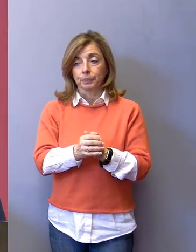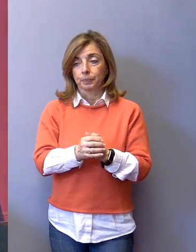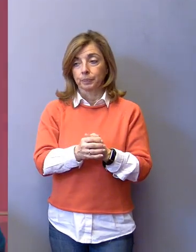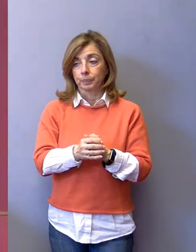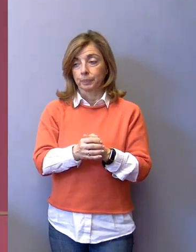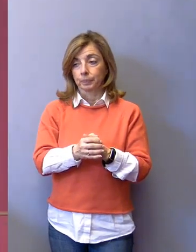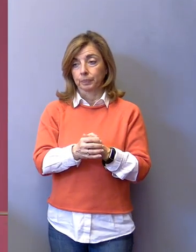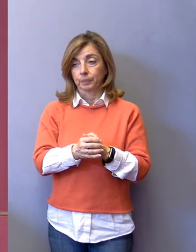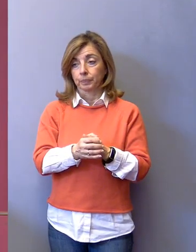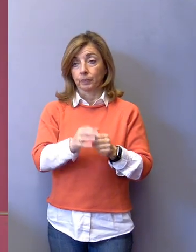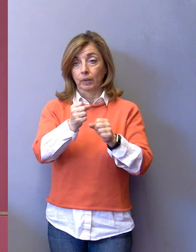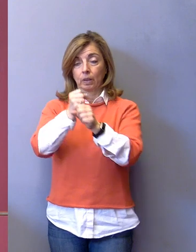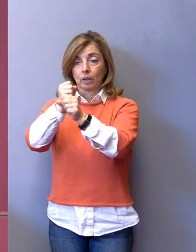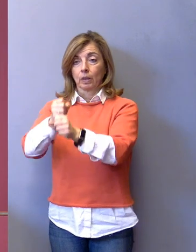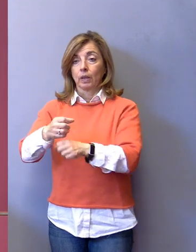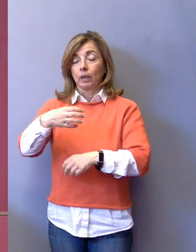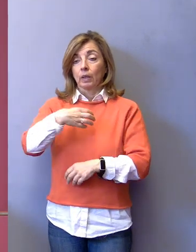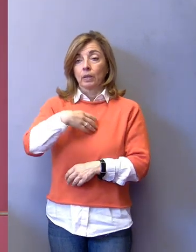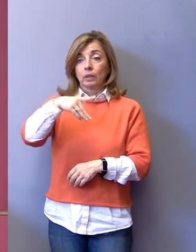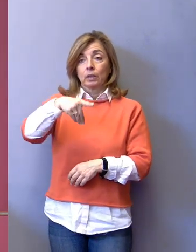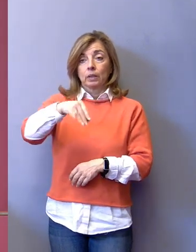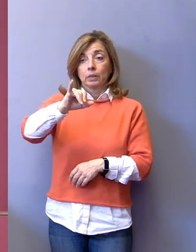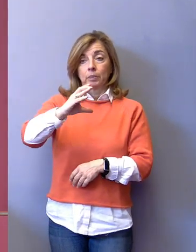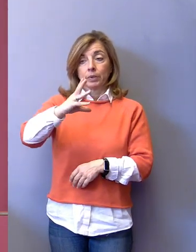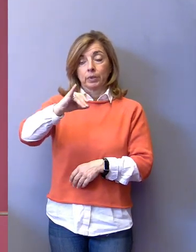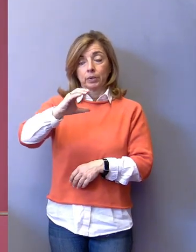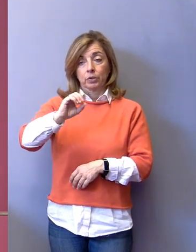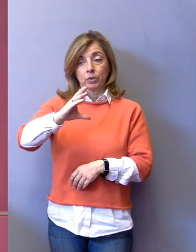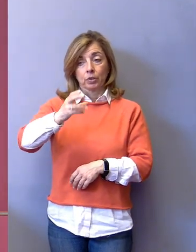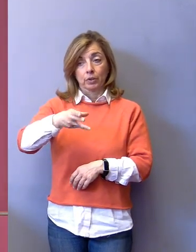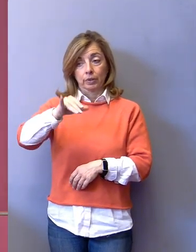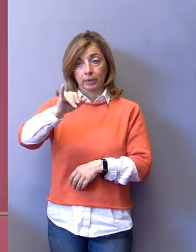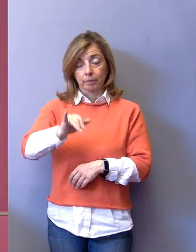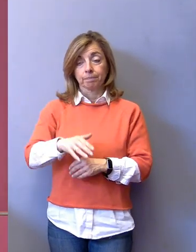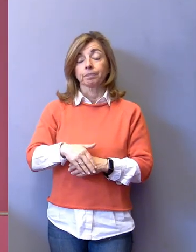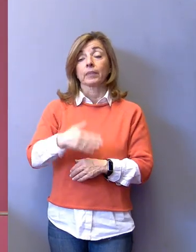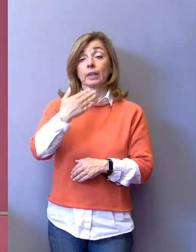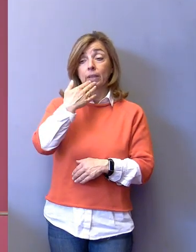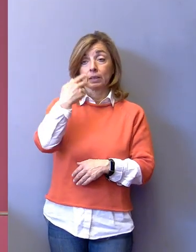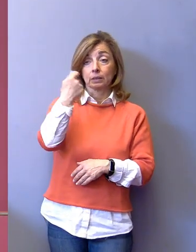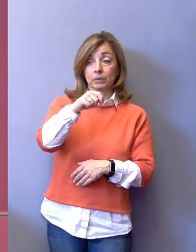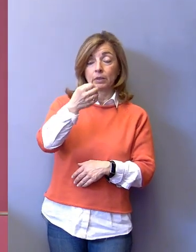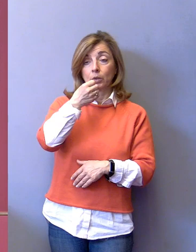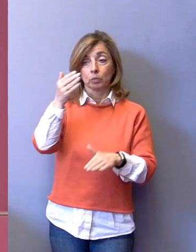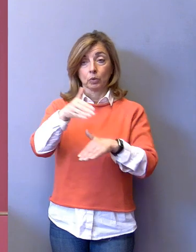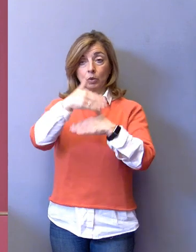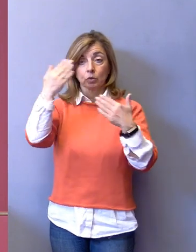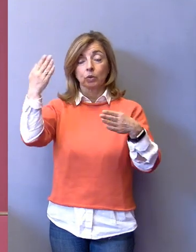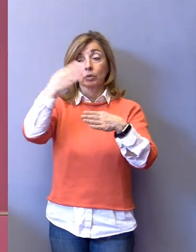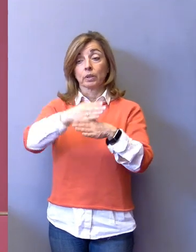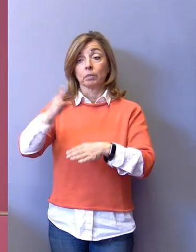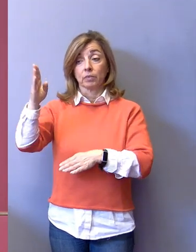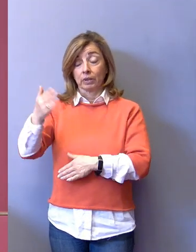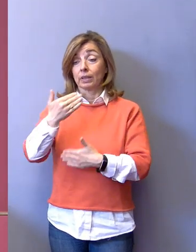assessore Piciocchi a lei la parola Grazie Presidente Buongiorno consiglierebbevilacqua la ringrazio molto